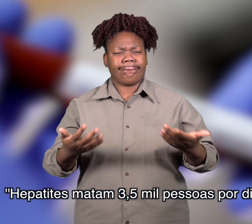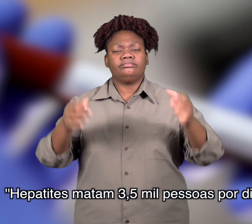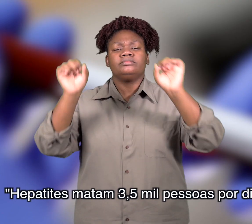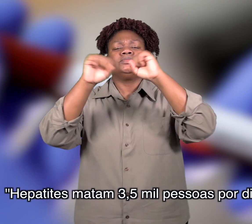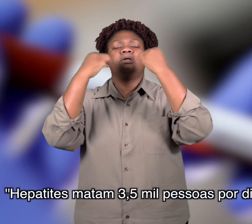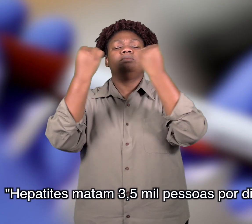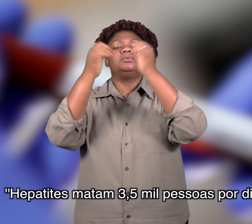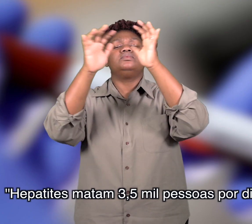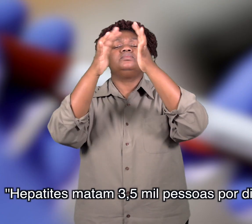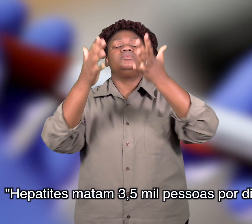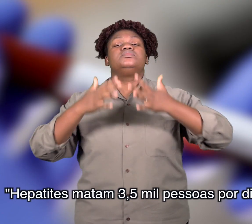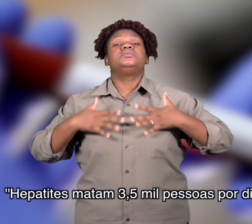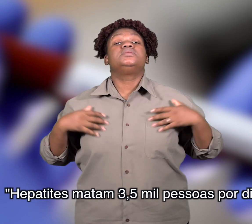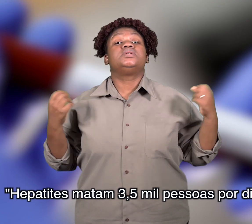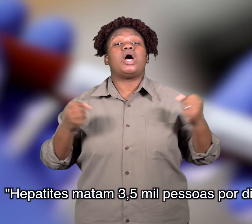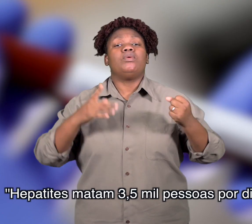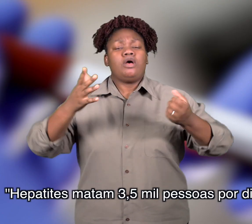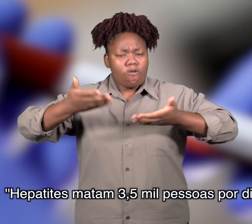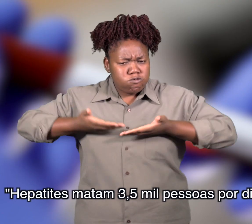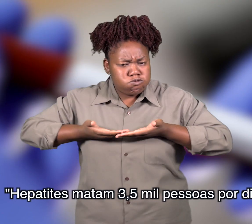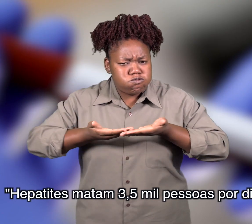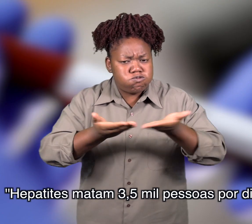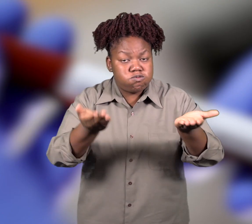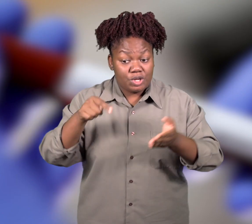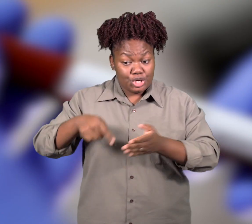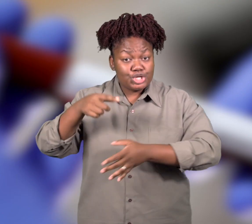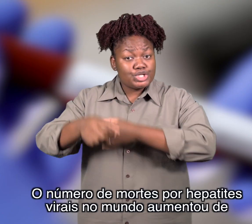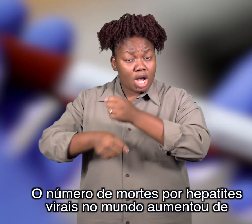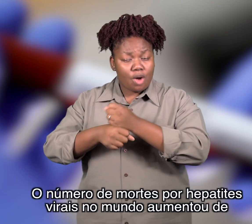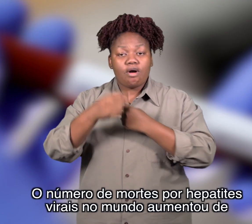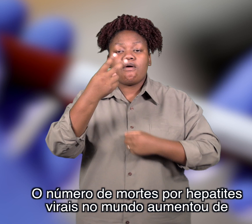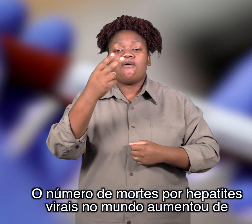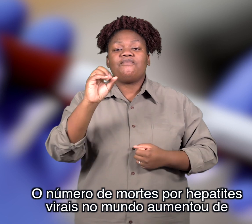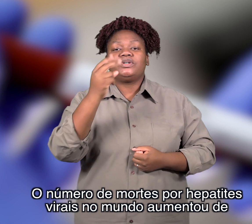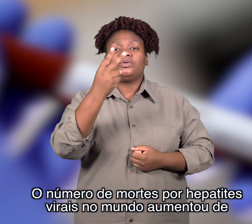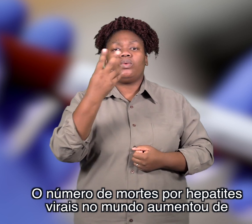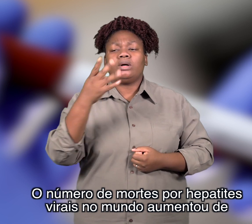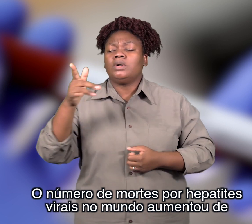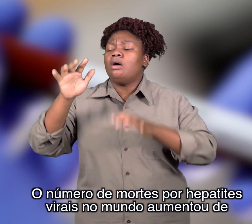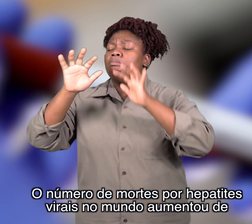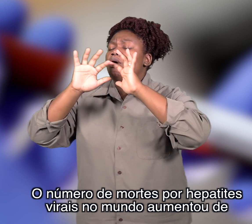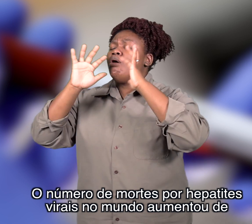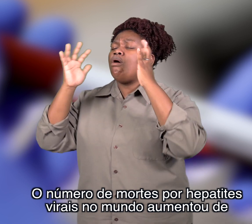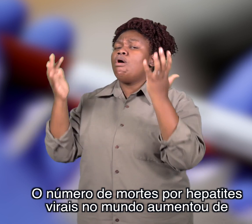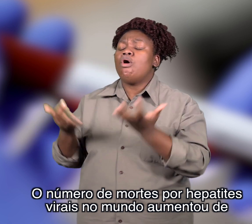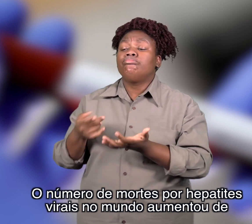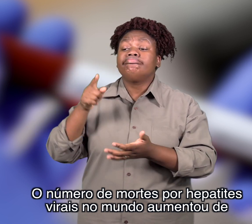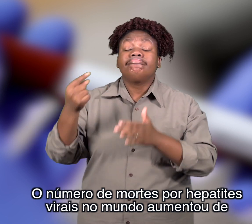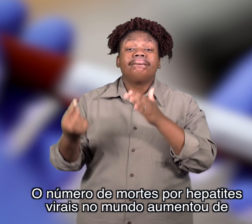Hepatites matam 3,5 mil pessoas por dia. O número de mortes por hepatites viragem no mundo aumentou